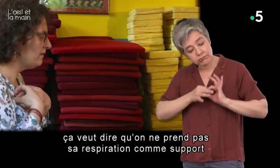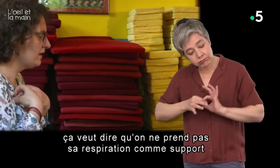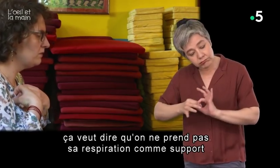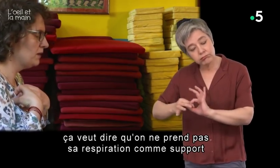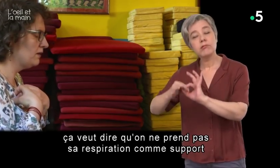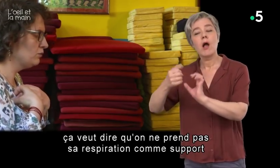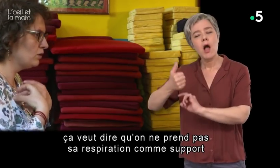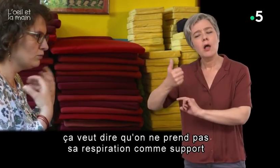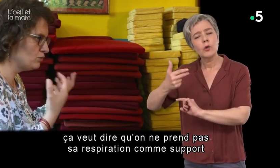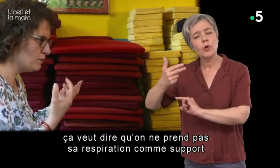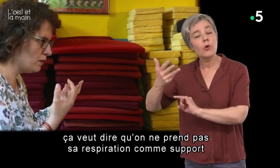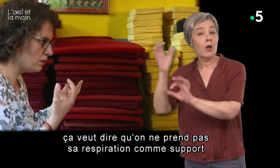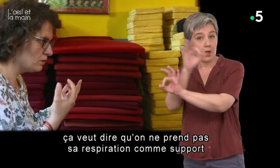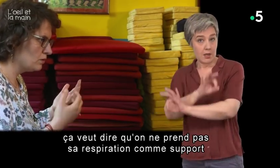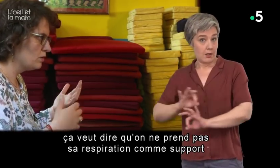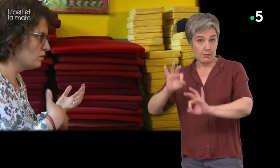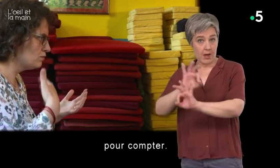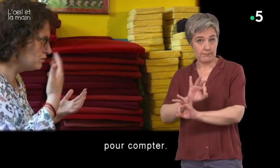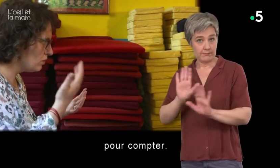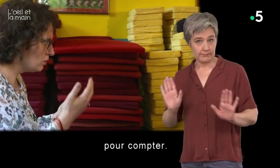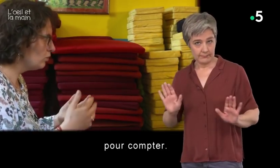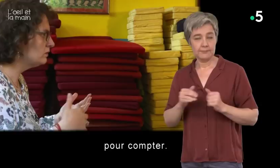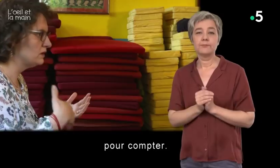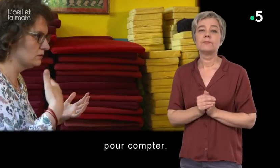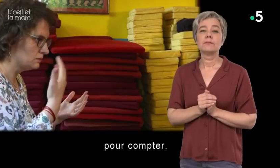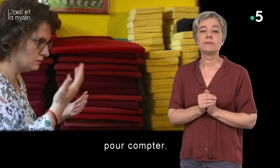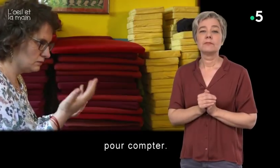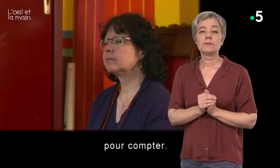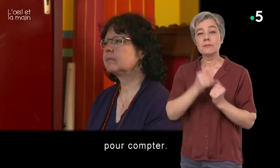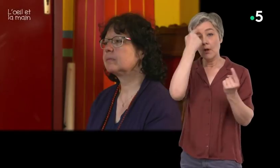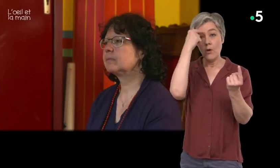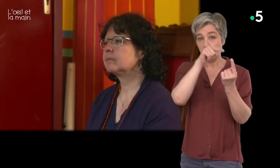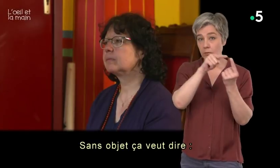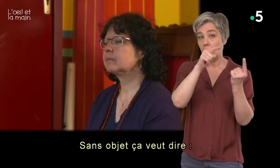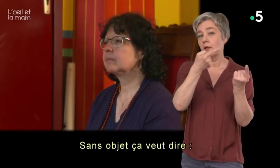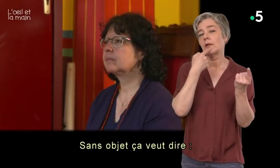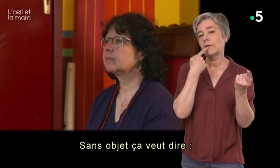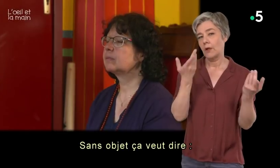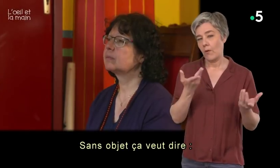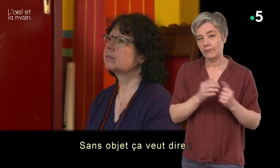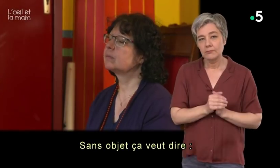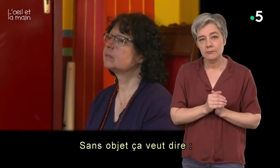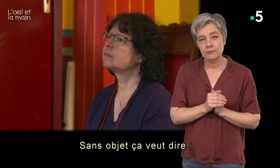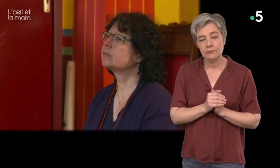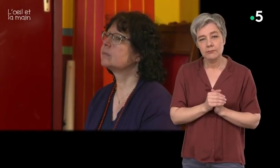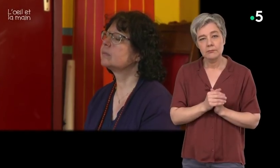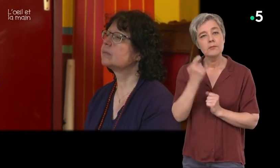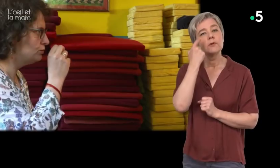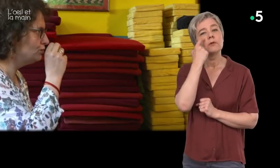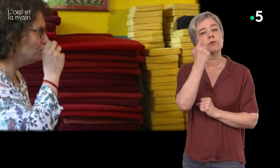sa respiration comme support pour compter. Sans objet, ça veut dire qu'on ne